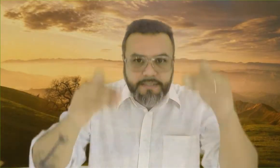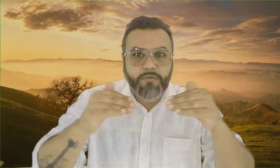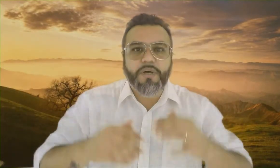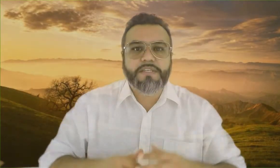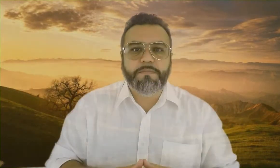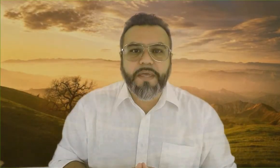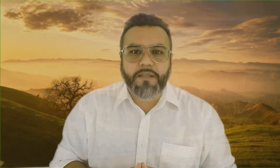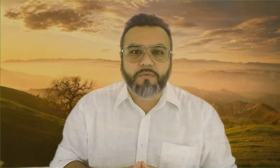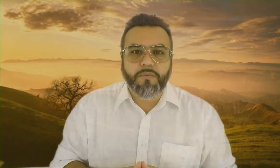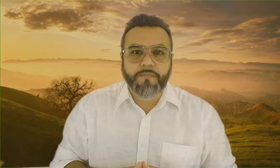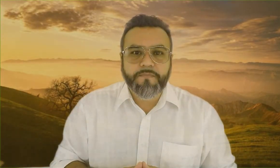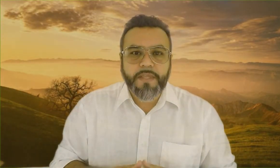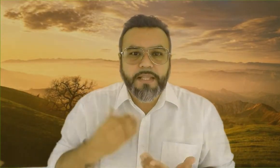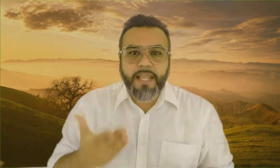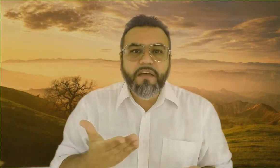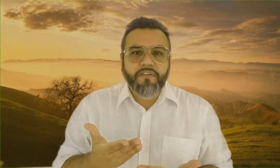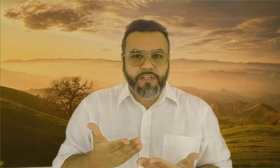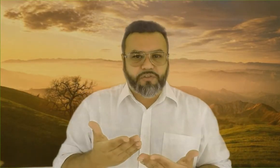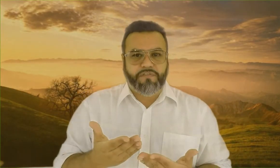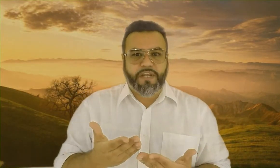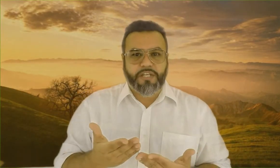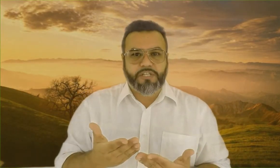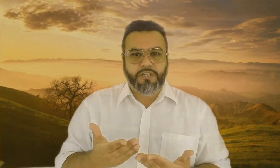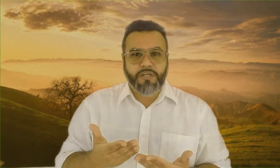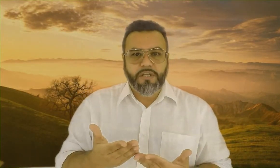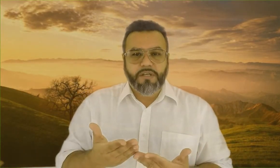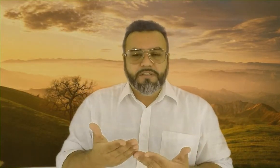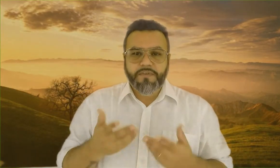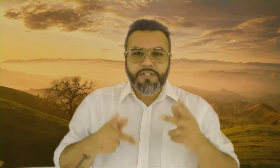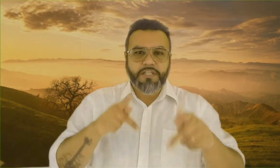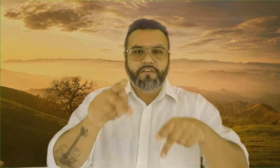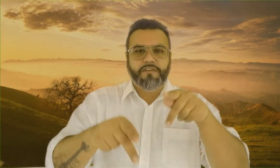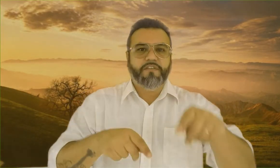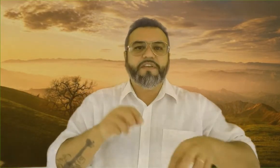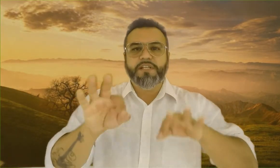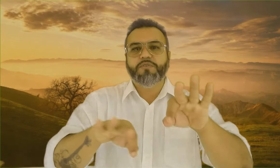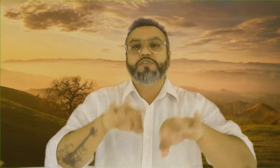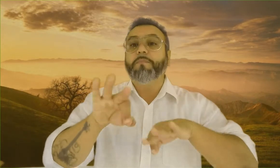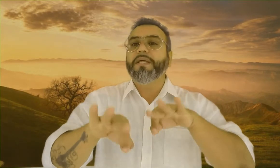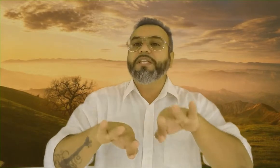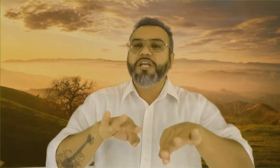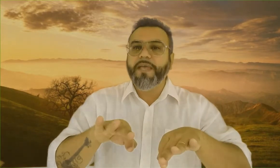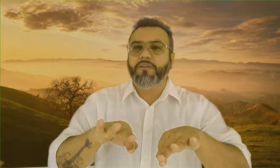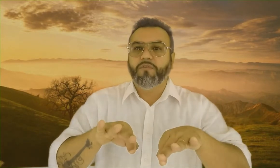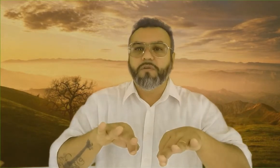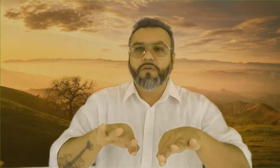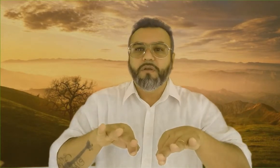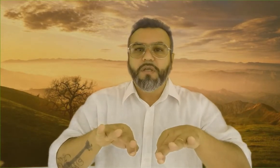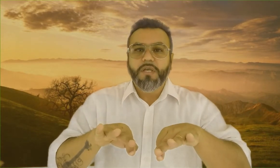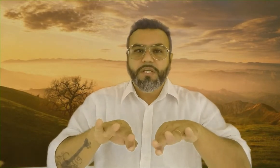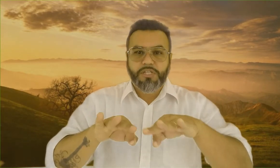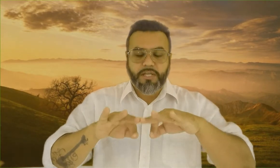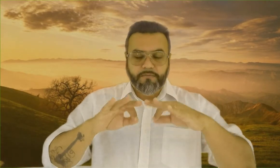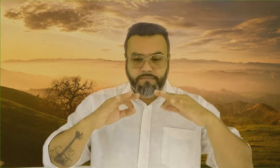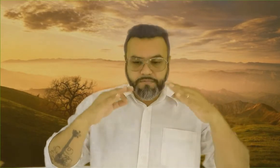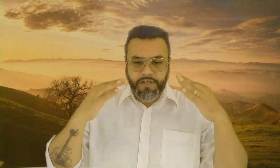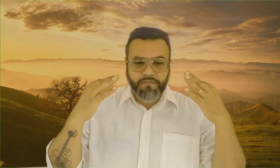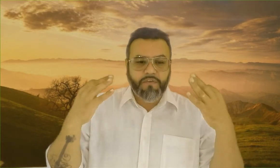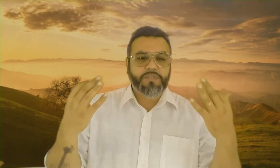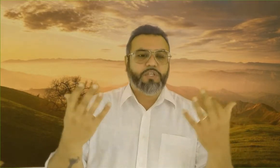do respeito, leva isso à frente. Se você já fez ali o seu planejamento, já viu a